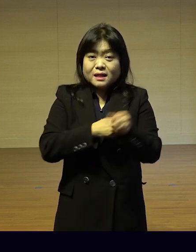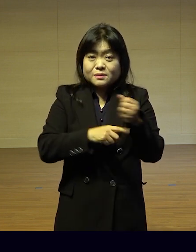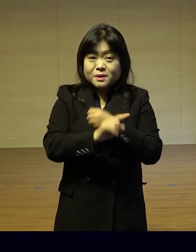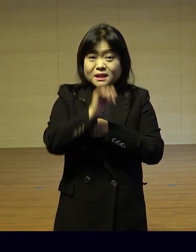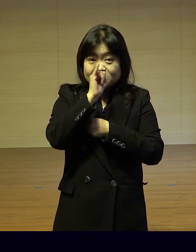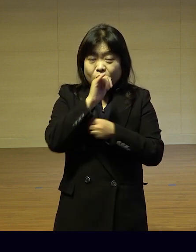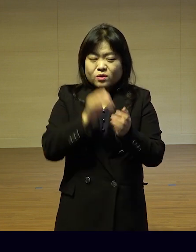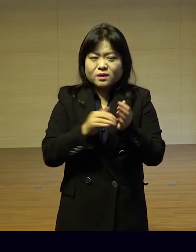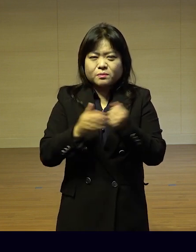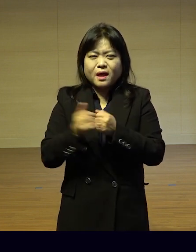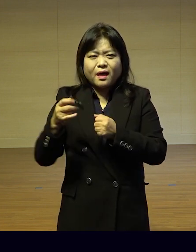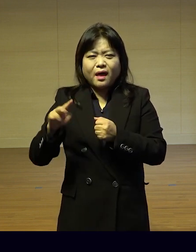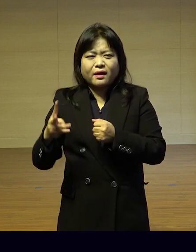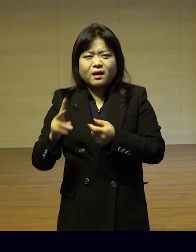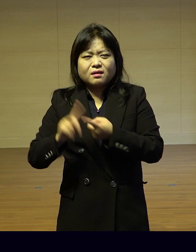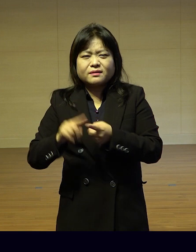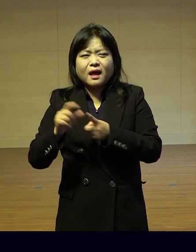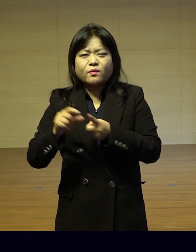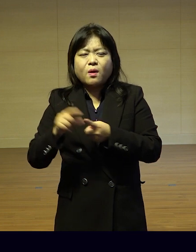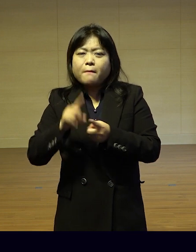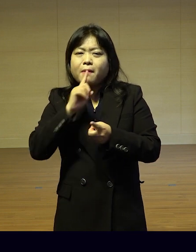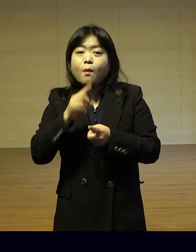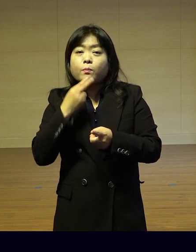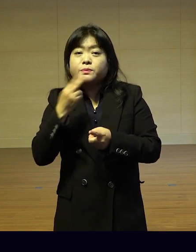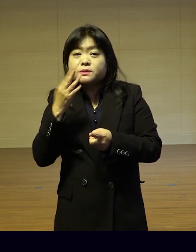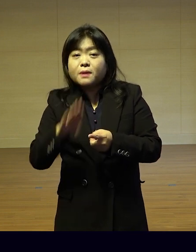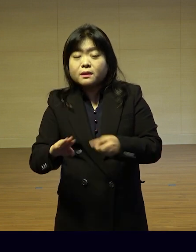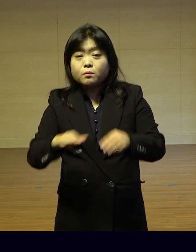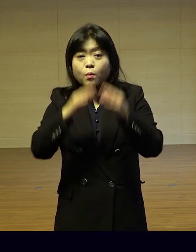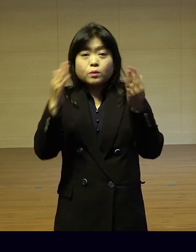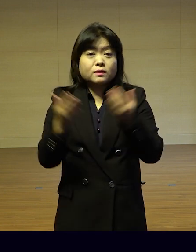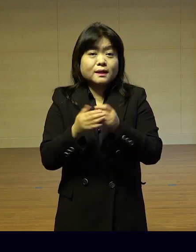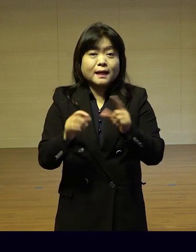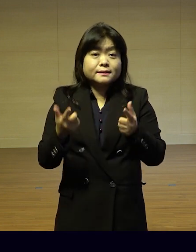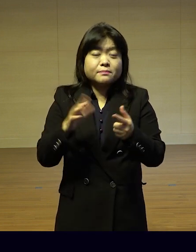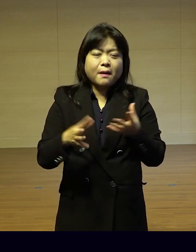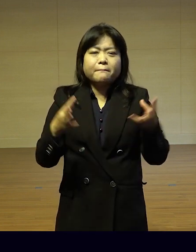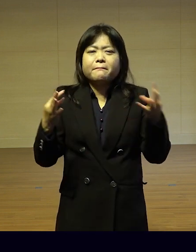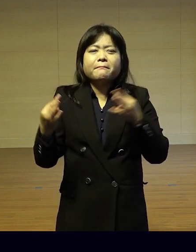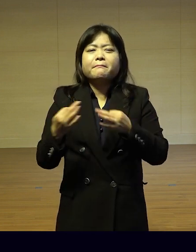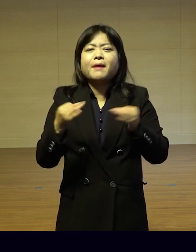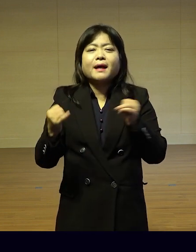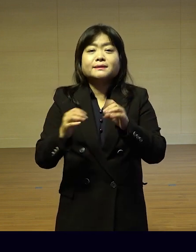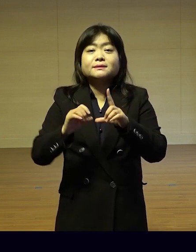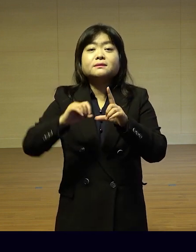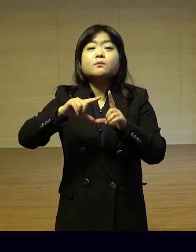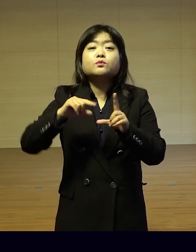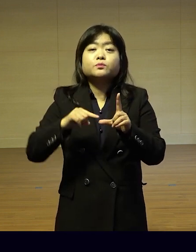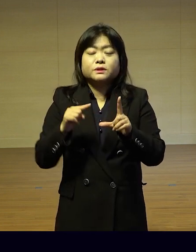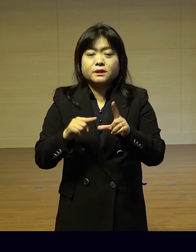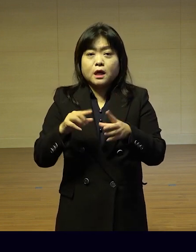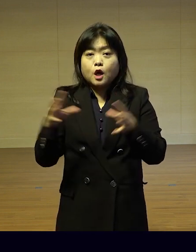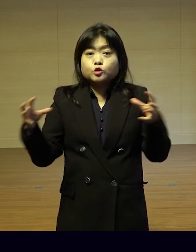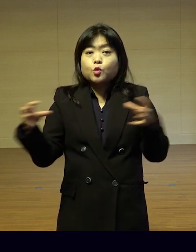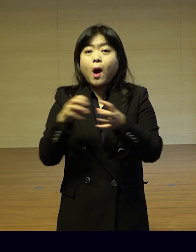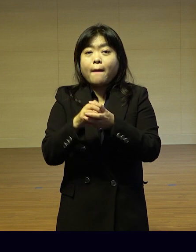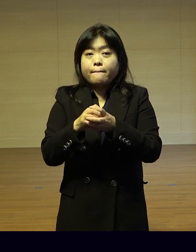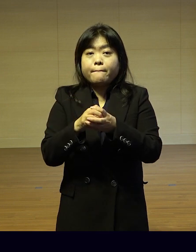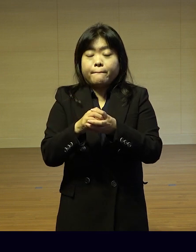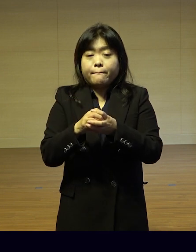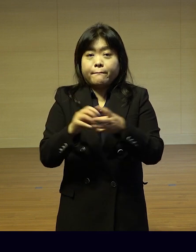그것을 언급하지 않았지만은 모든 경우는 아닙니다. 그래서 많은 경우에 특히 종합의